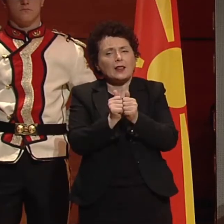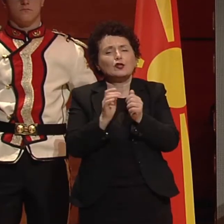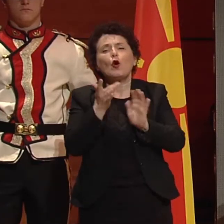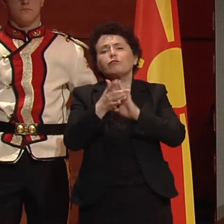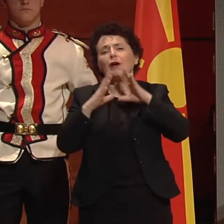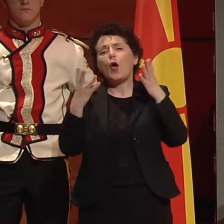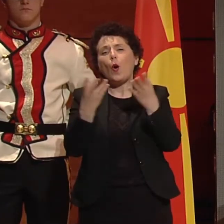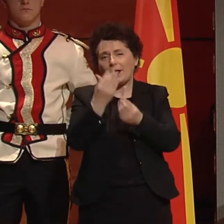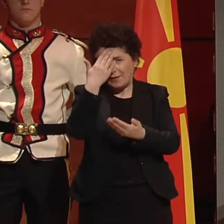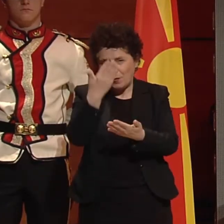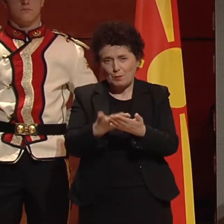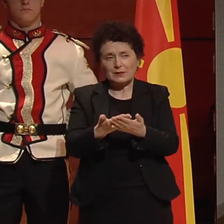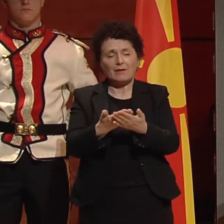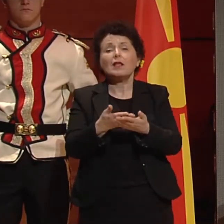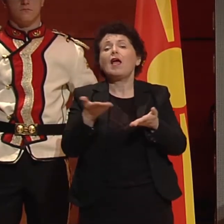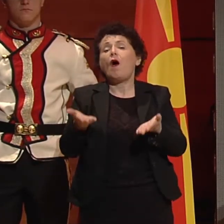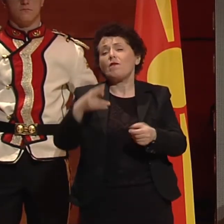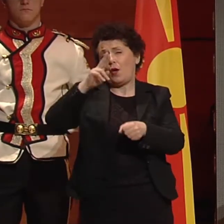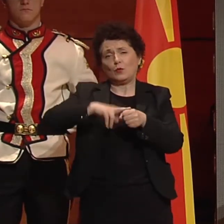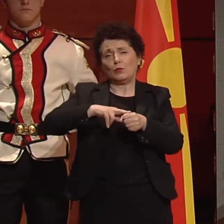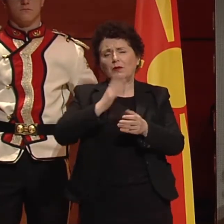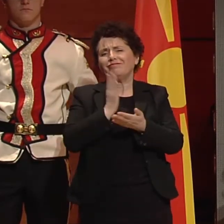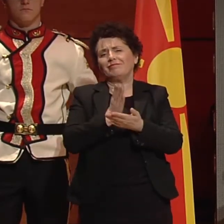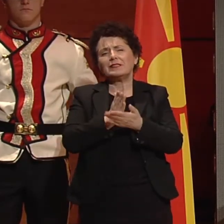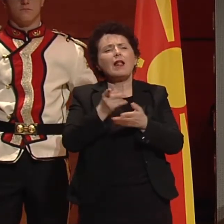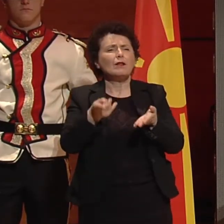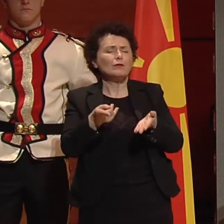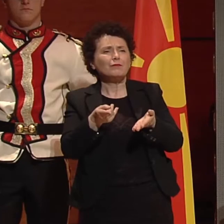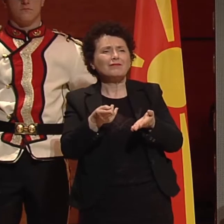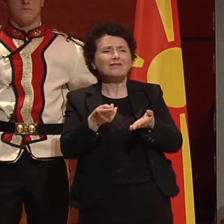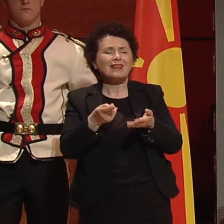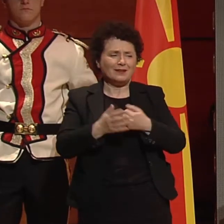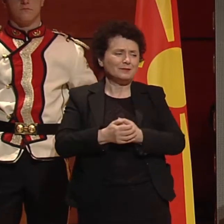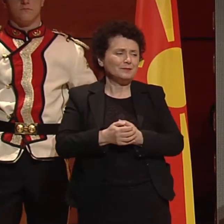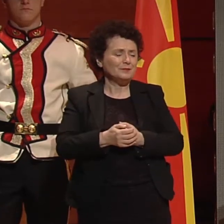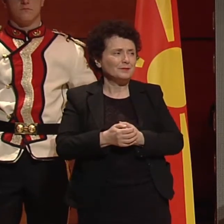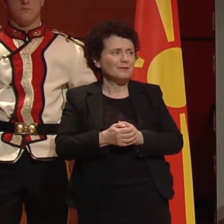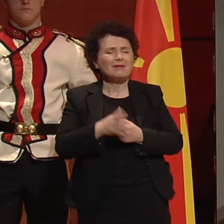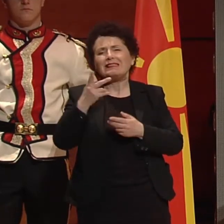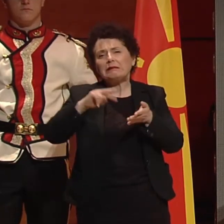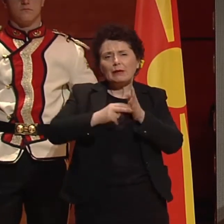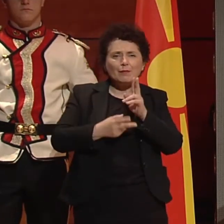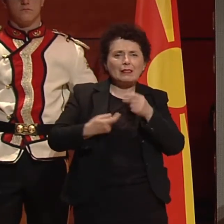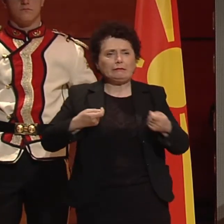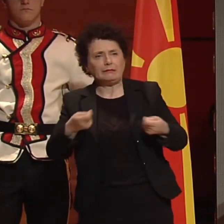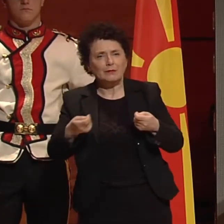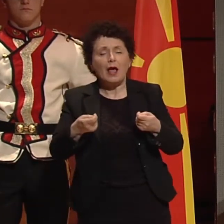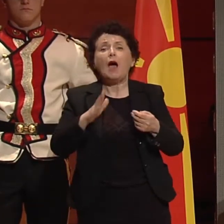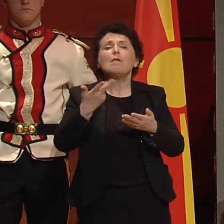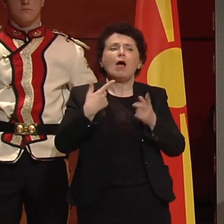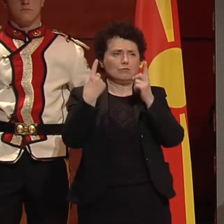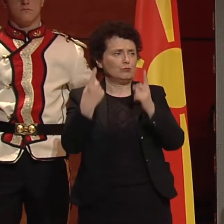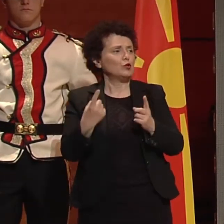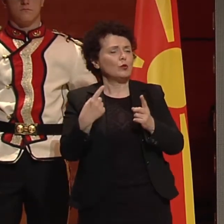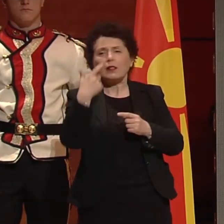колективното признание. Таквите одлуки честопати се и треба да бидат предмет на полемики, меѓутоа